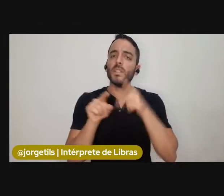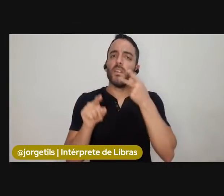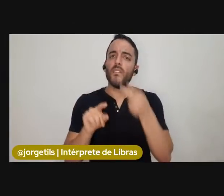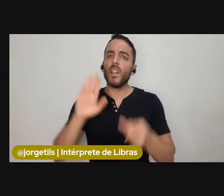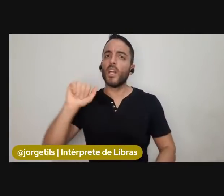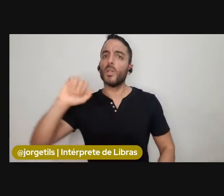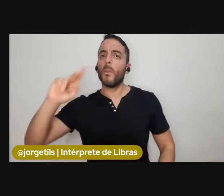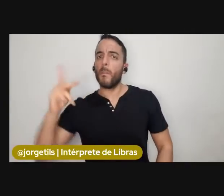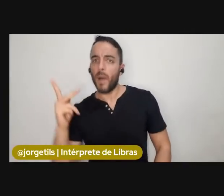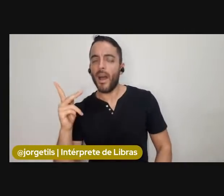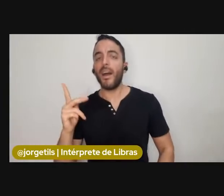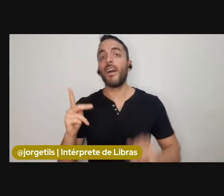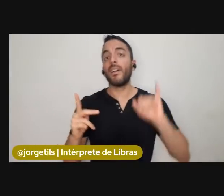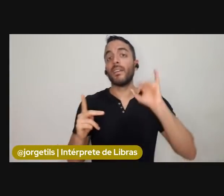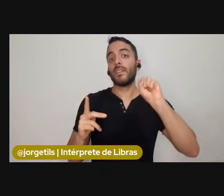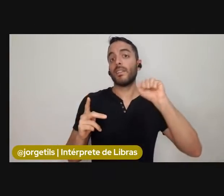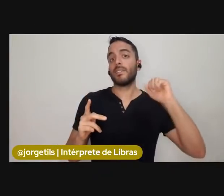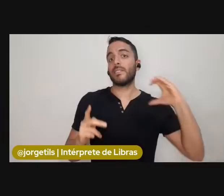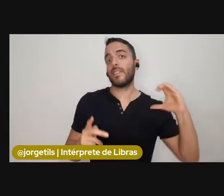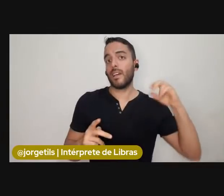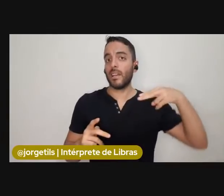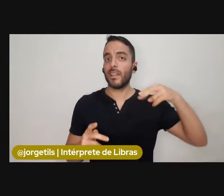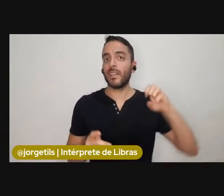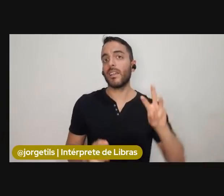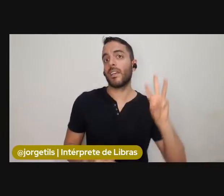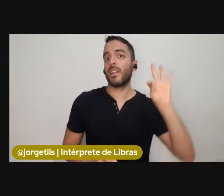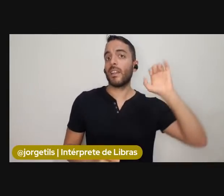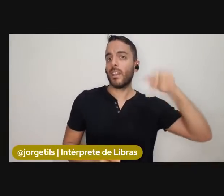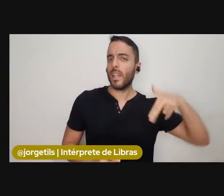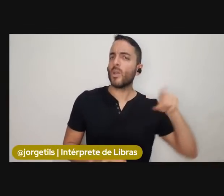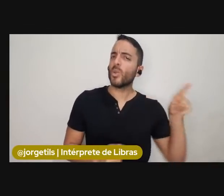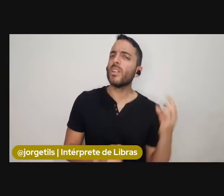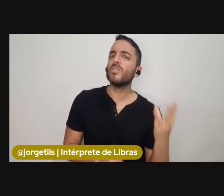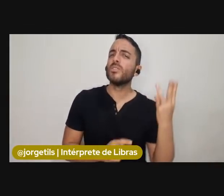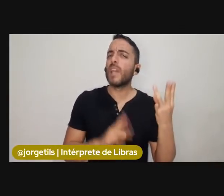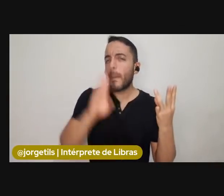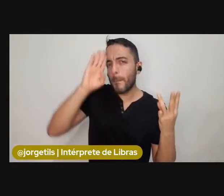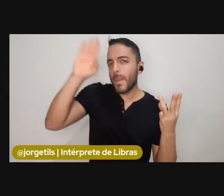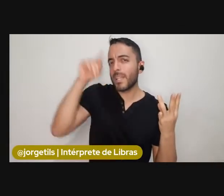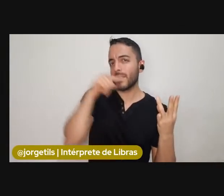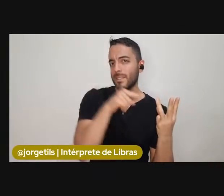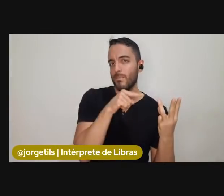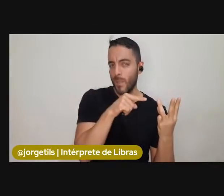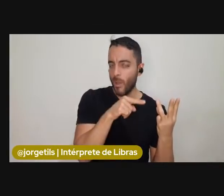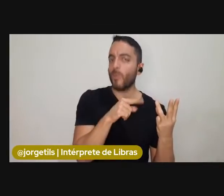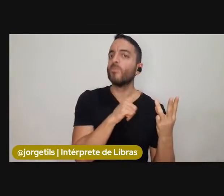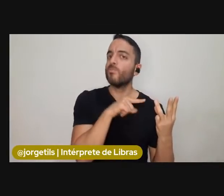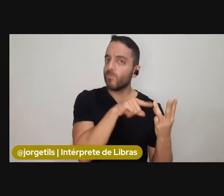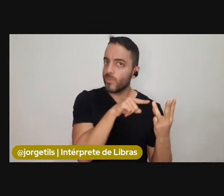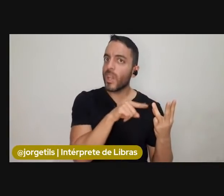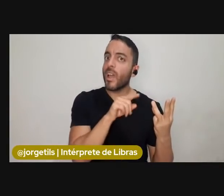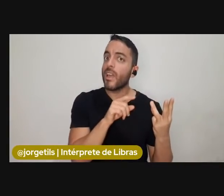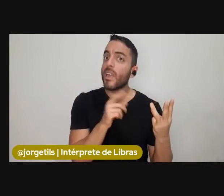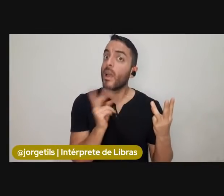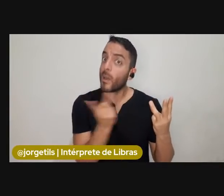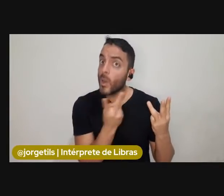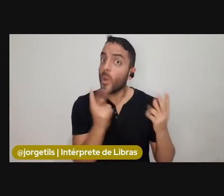as três leis fundamentais da mecânica, os três princípios fundamentais, o seu livro Os Princípios, do final do século XVII,